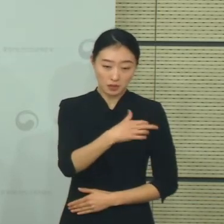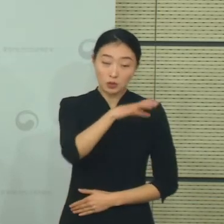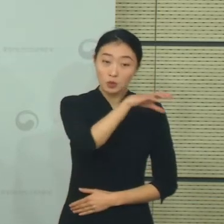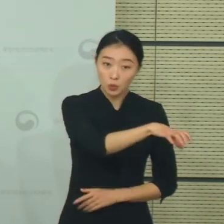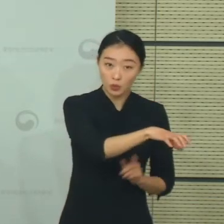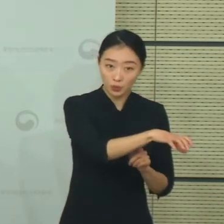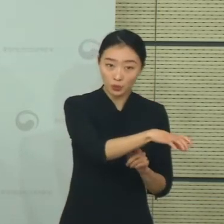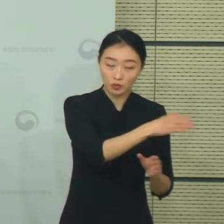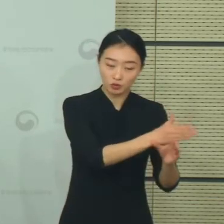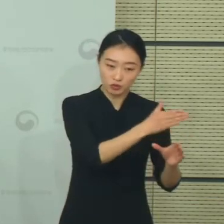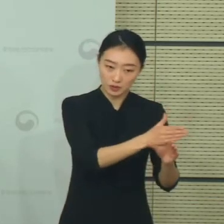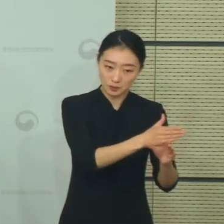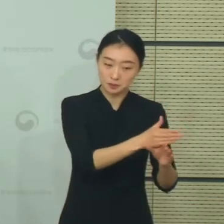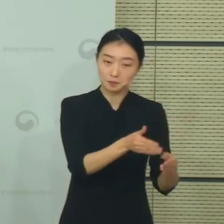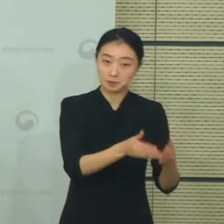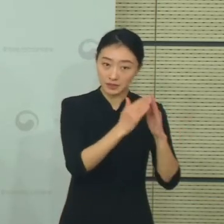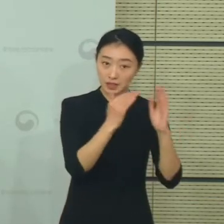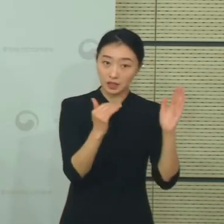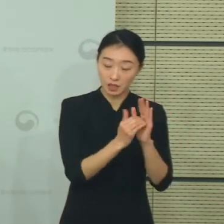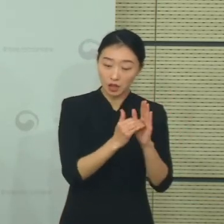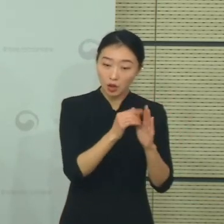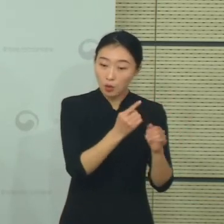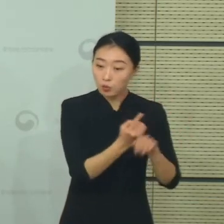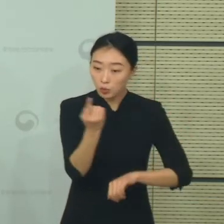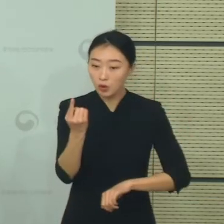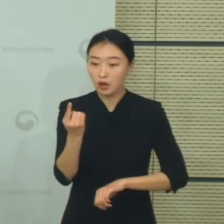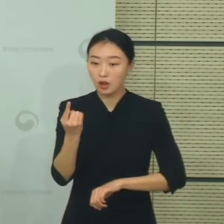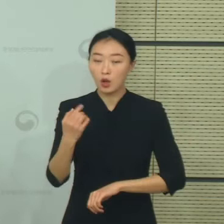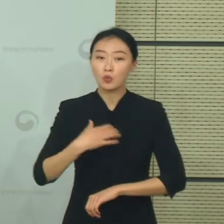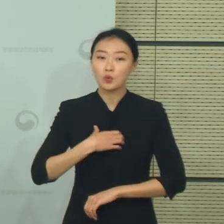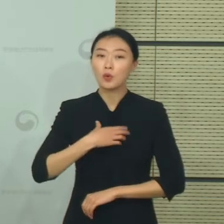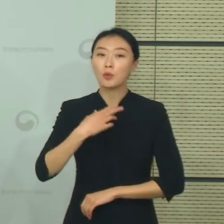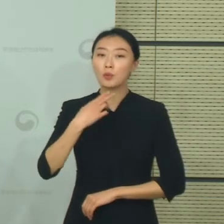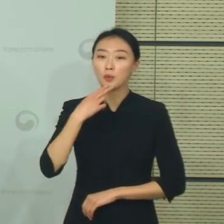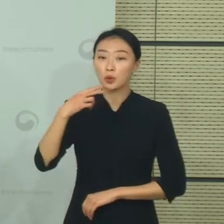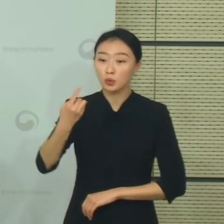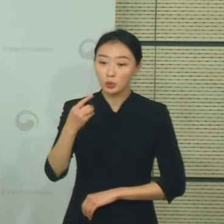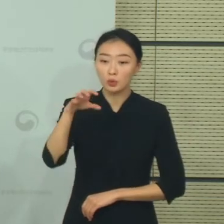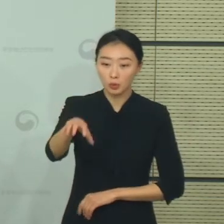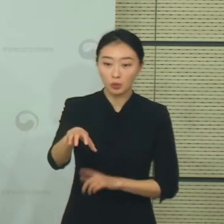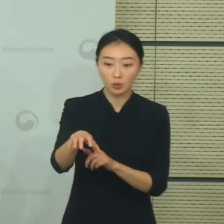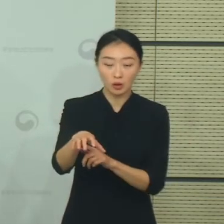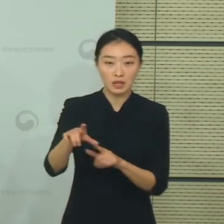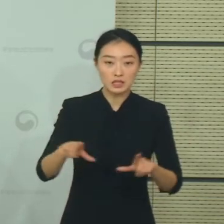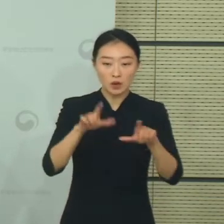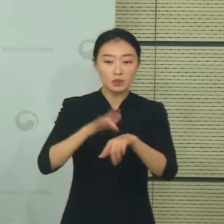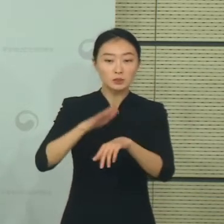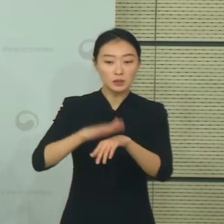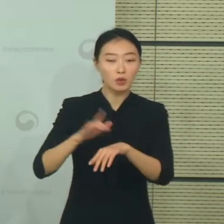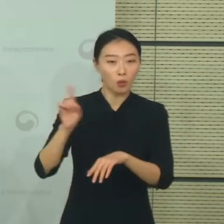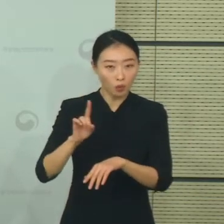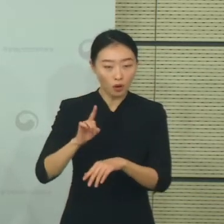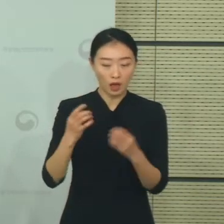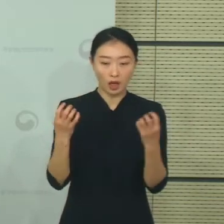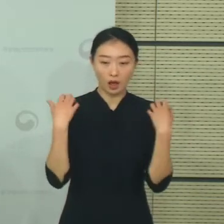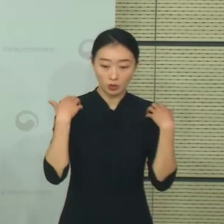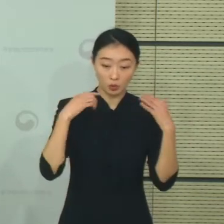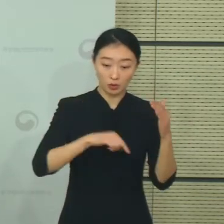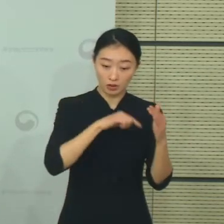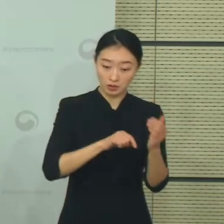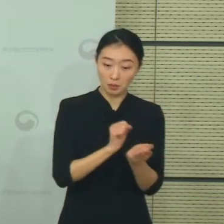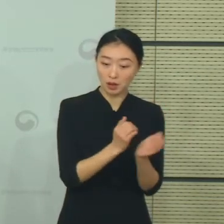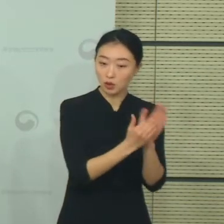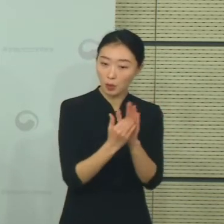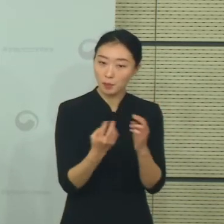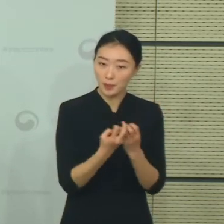이렇게 했는데요. 고위험 시설뿐만 아니라 위험도가 낮은 곳에서는 또 어떻게 해야 될지, 학교에서는 어떻게 방역을 이제